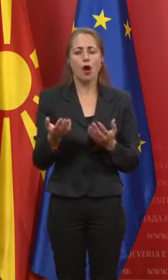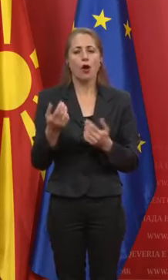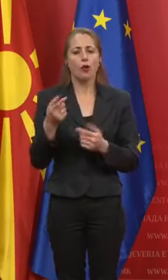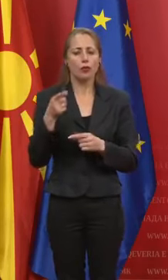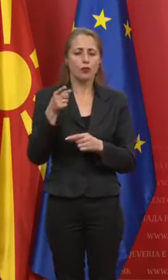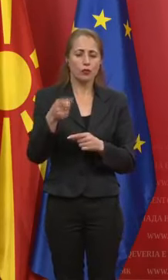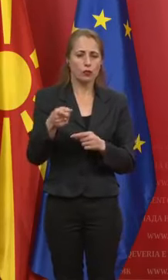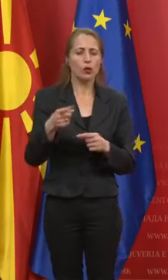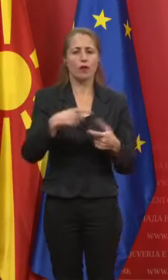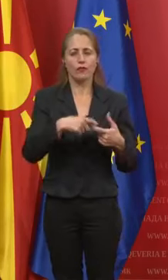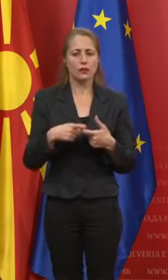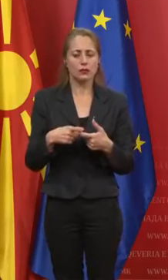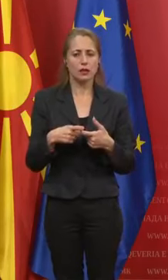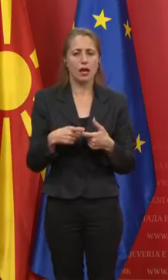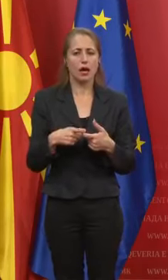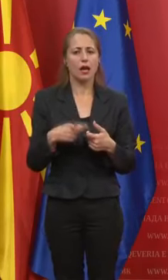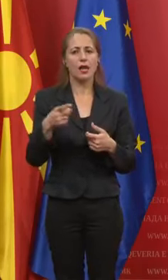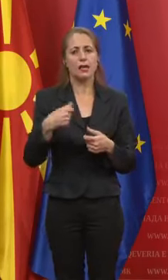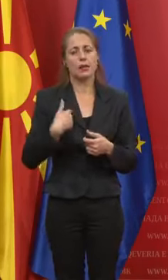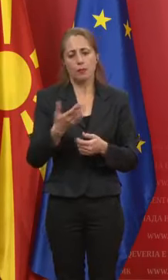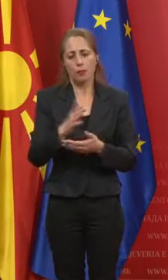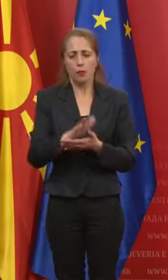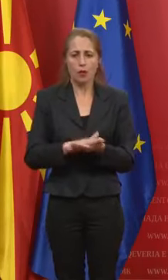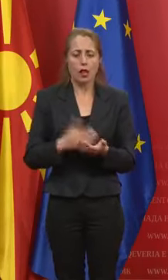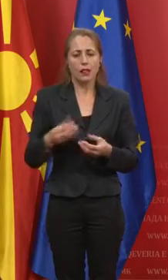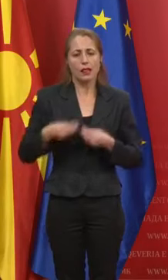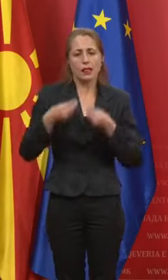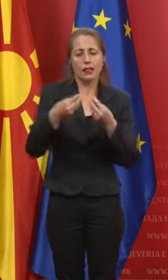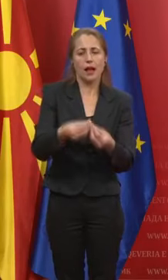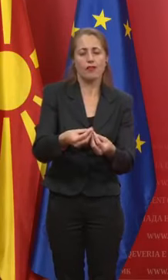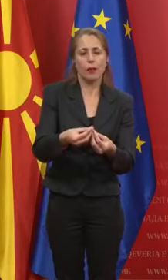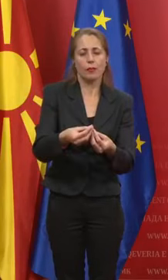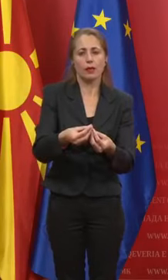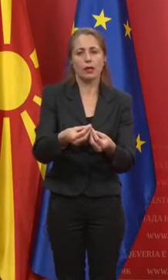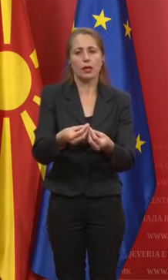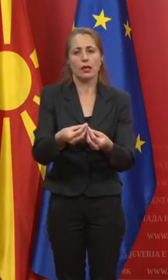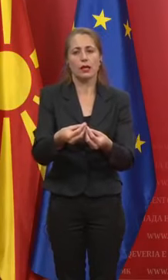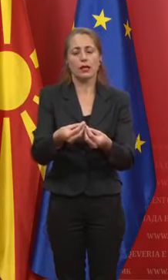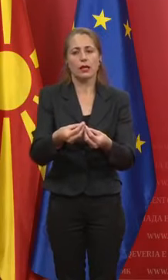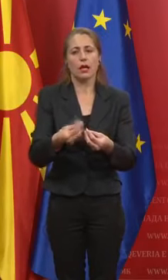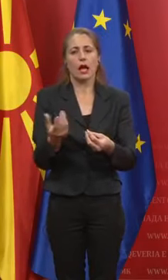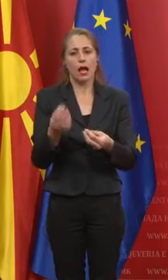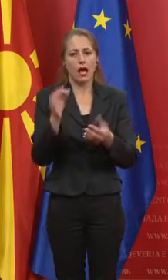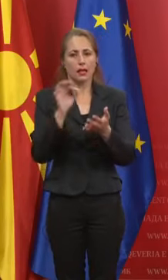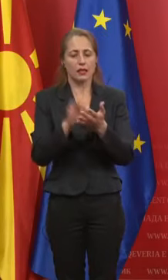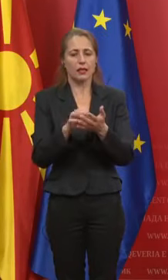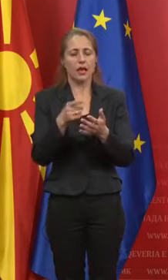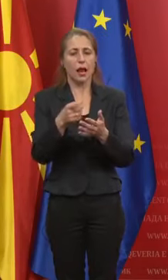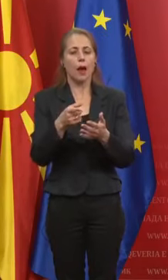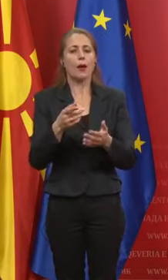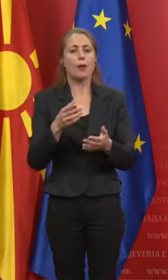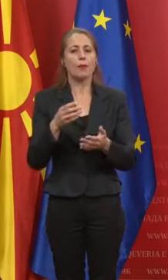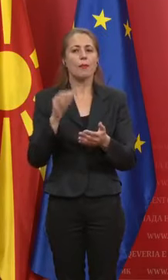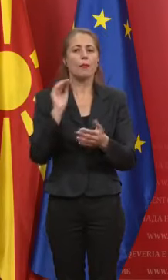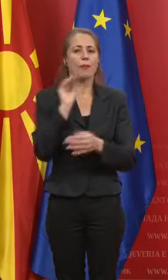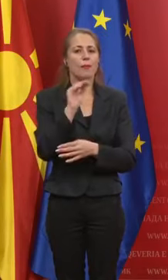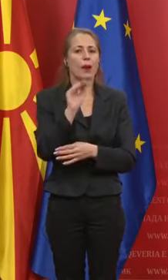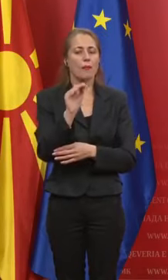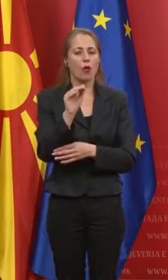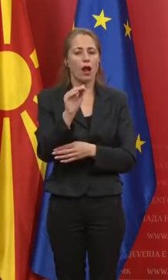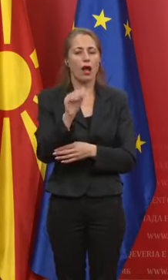смисла може да интервенираме или да даеме дури и некоја таргетирана препорака во некој еден